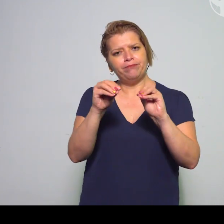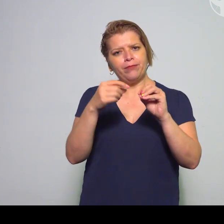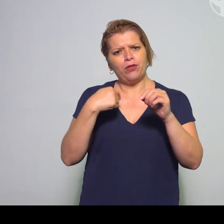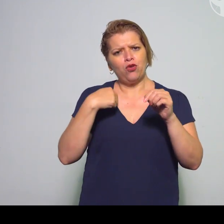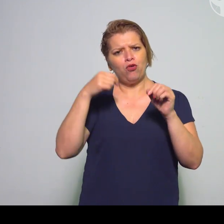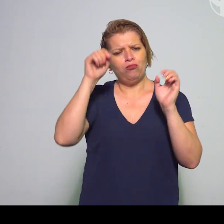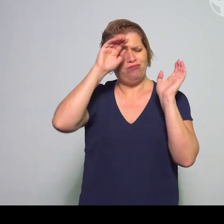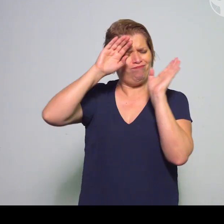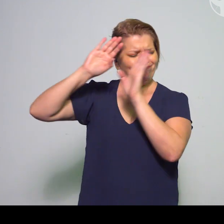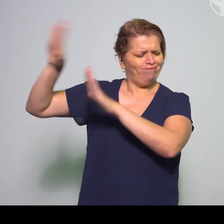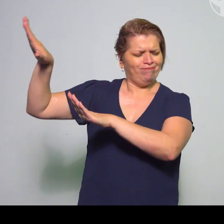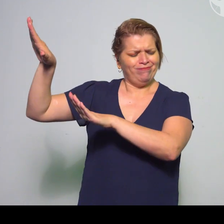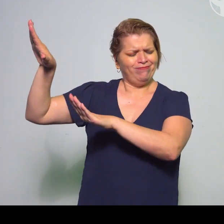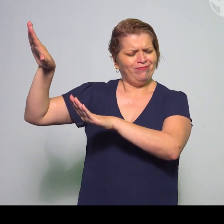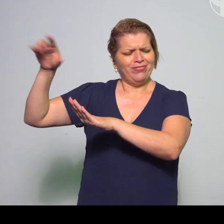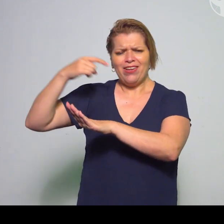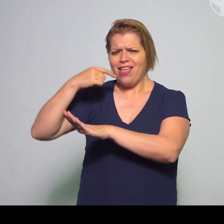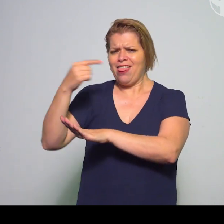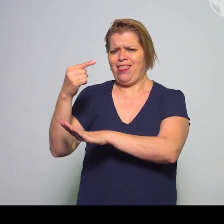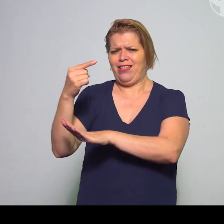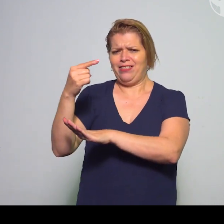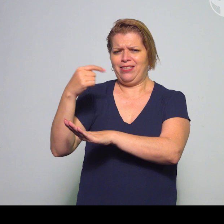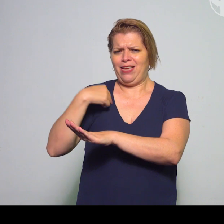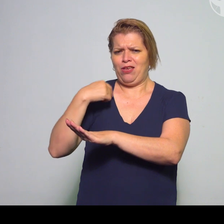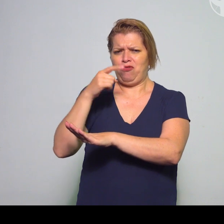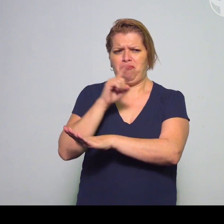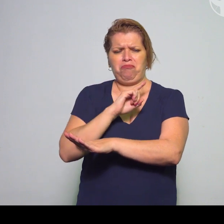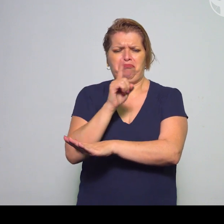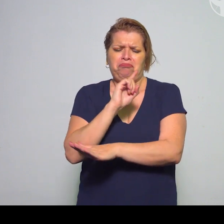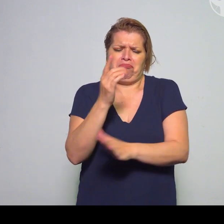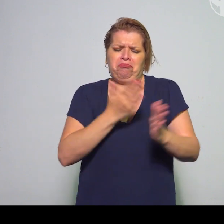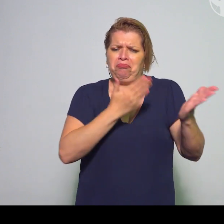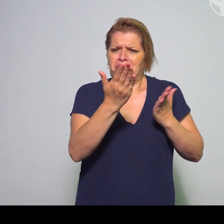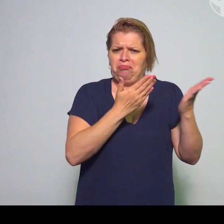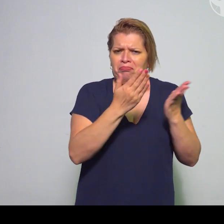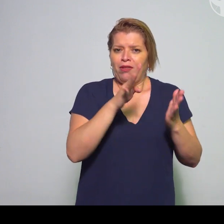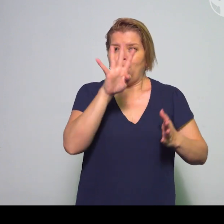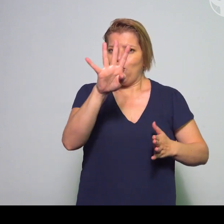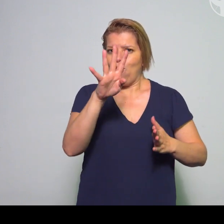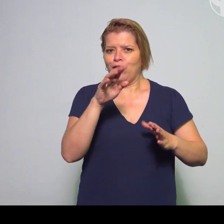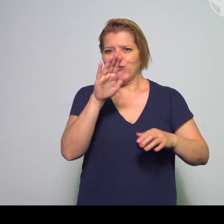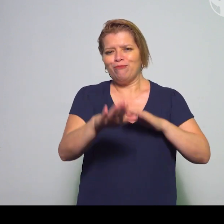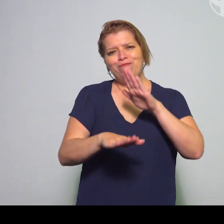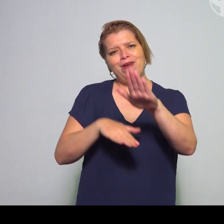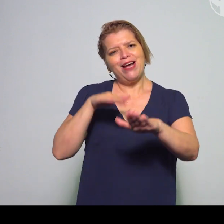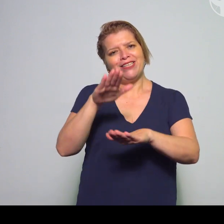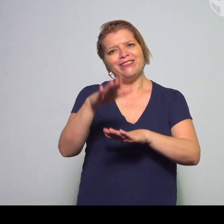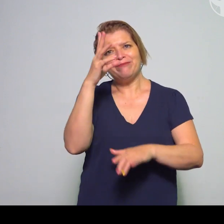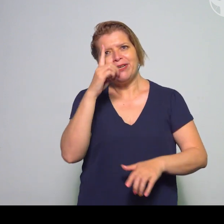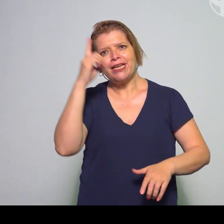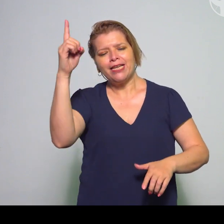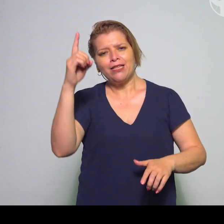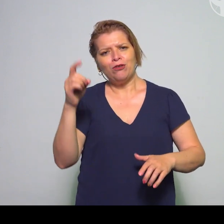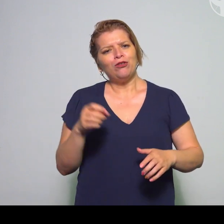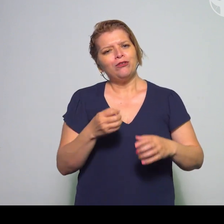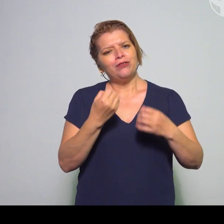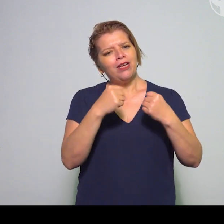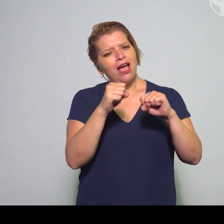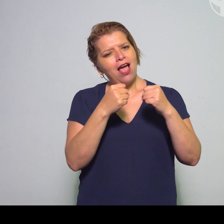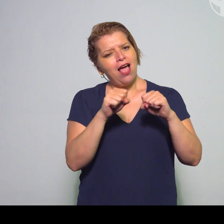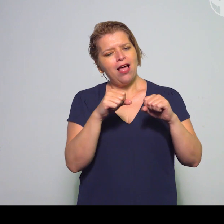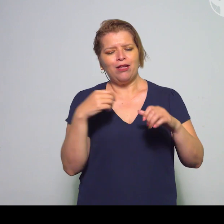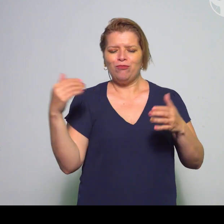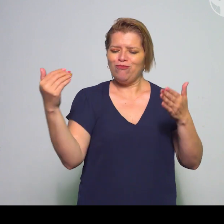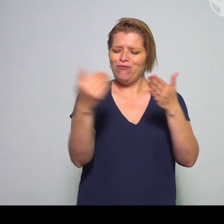es: renuncio a la etiqueta que dice que ya no sirve. 4 pasos para que Dios repare lo que está